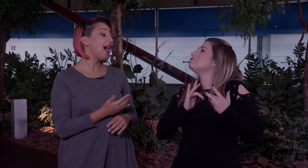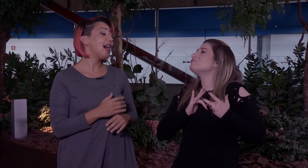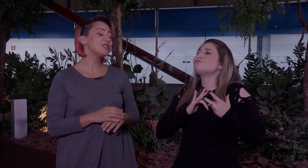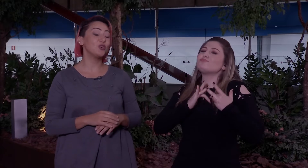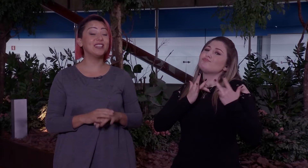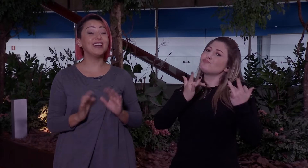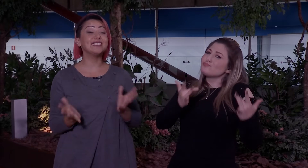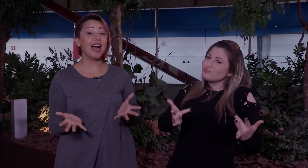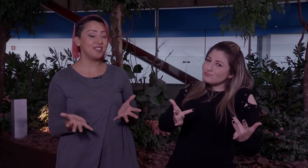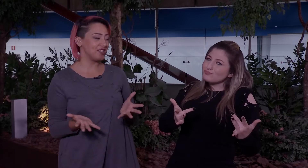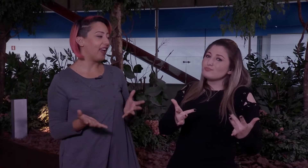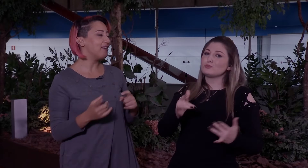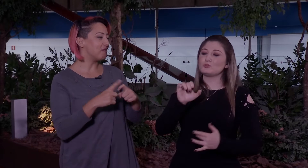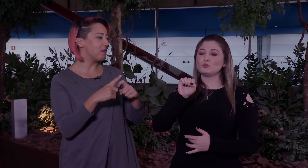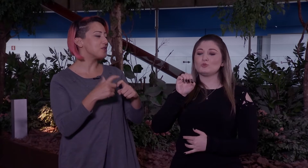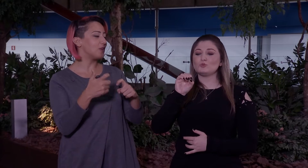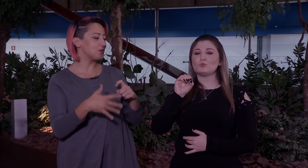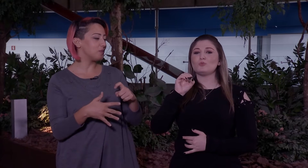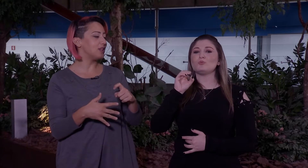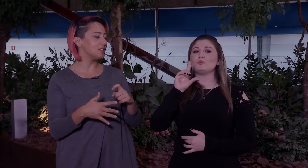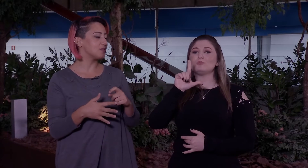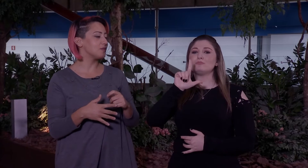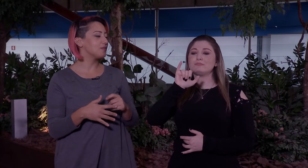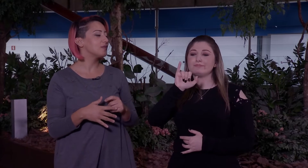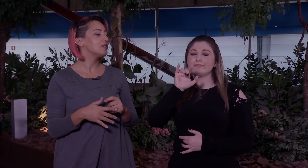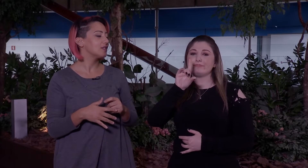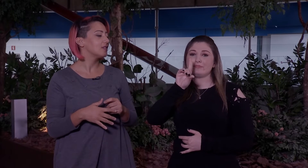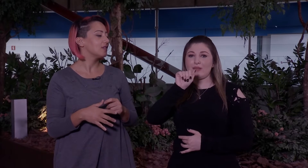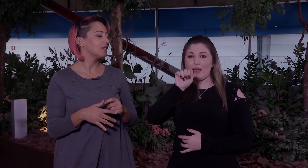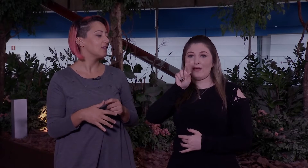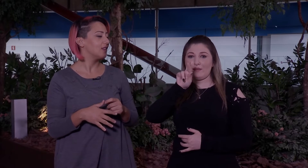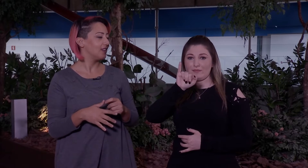Ah, solidariedade, né? O médico falou sobre isso.